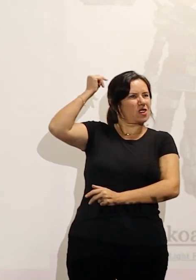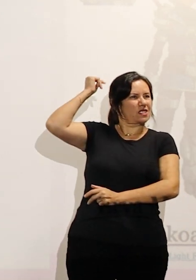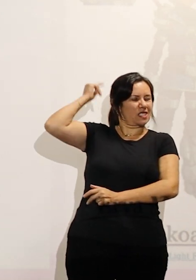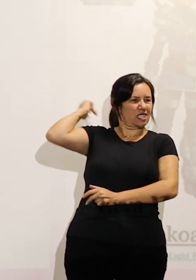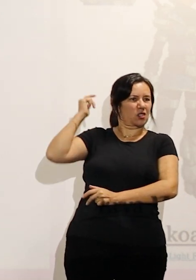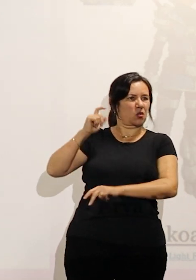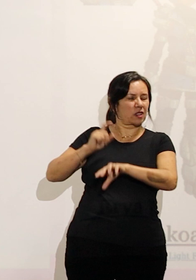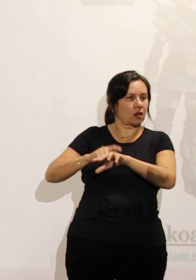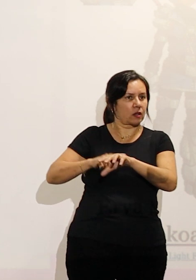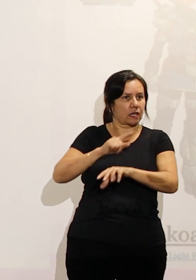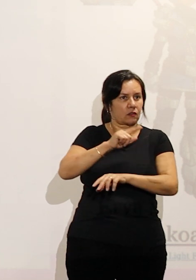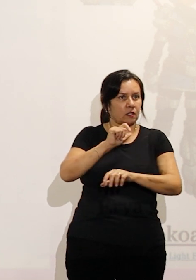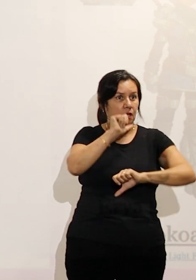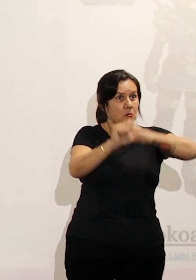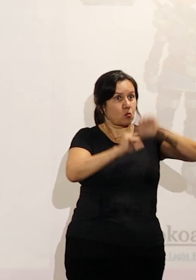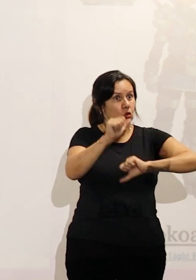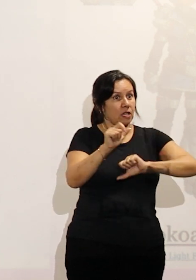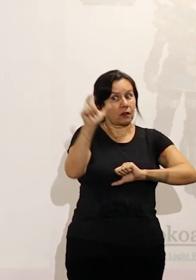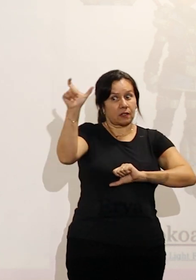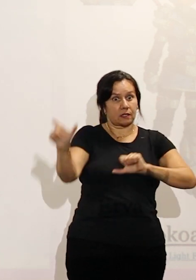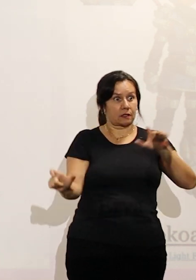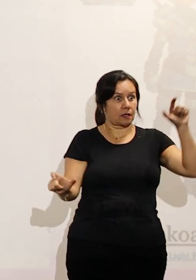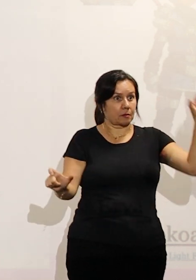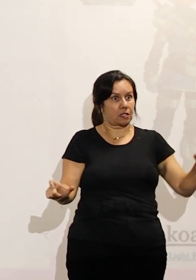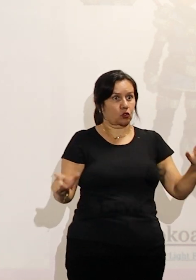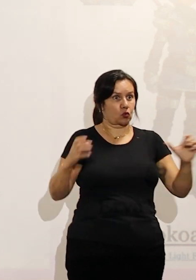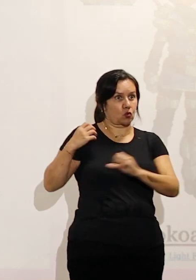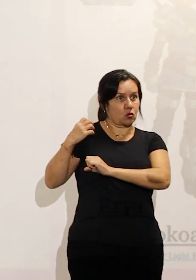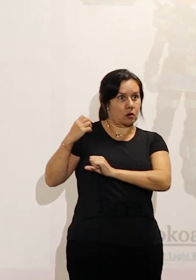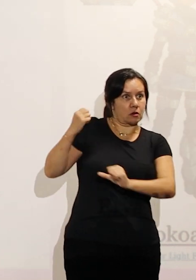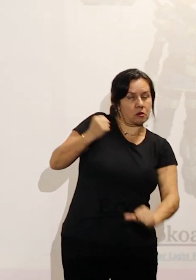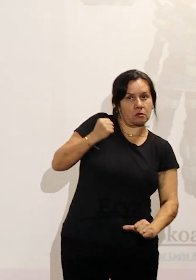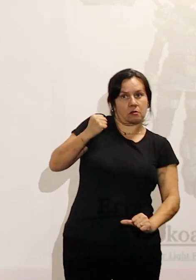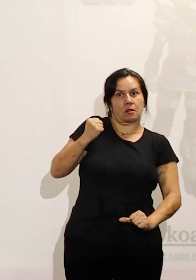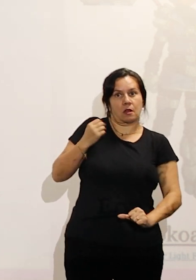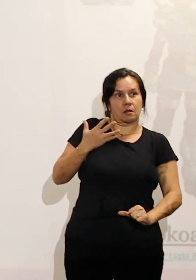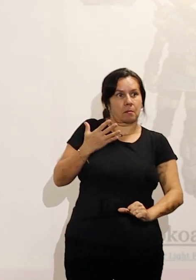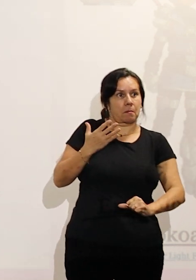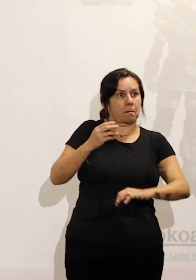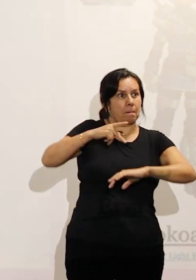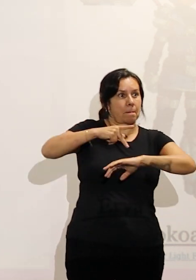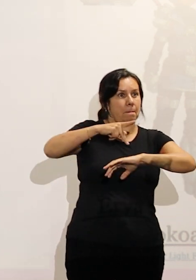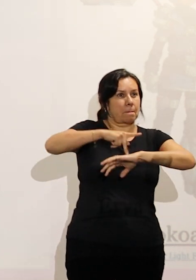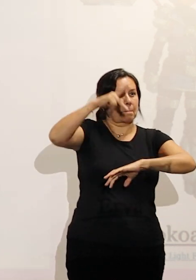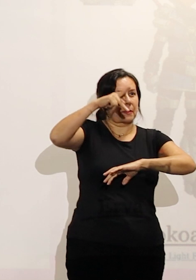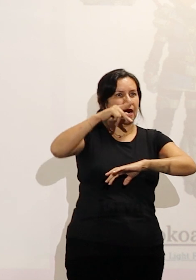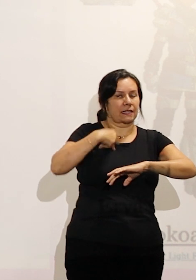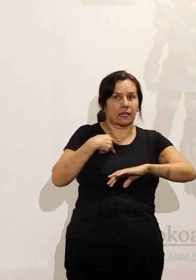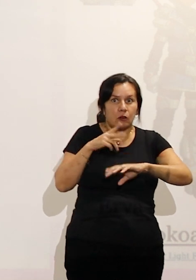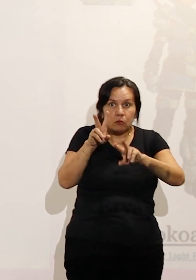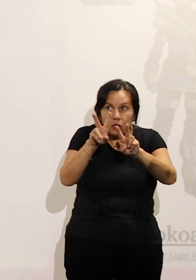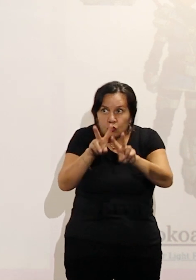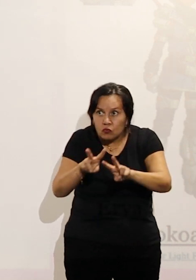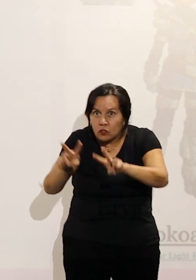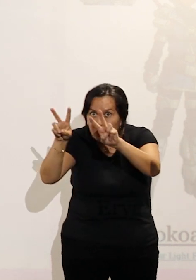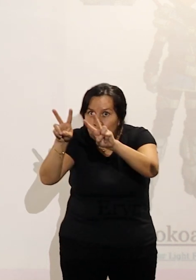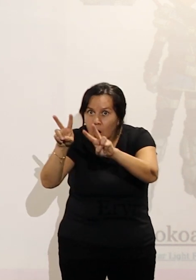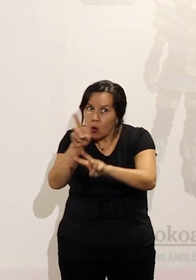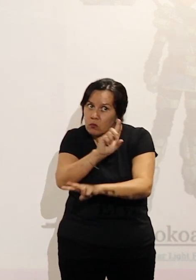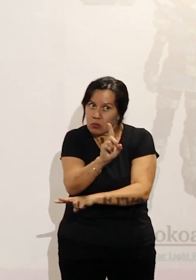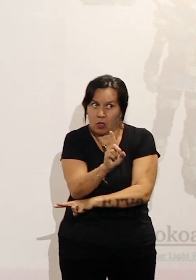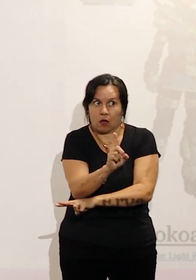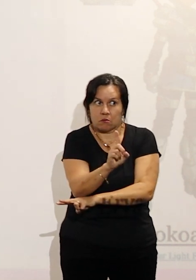quando você trocar, o personagem trocou a armadura de bronze por uma de prata, mas não mudou o visual dele.